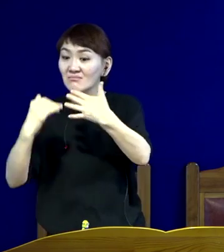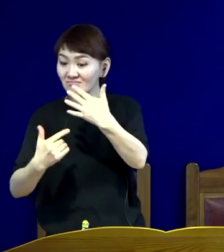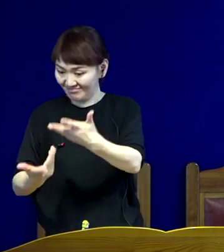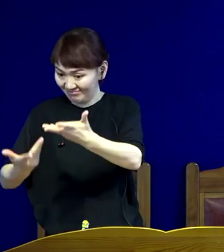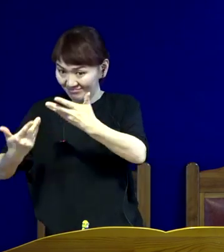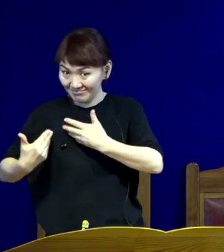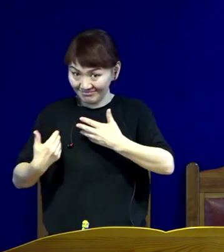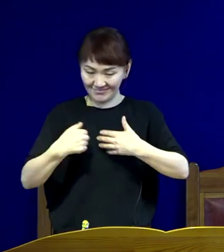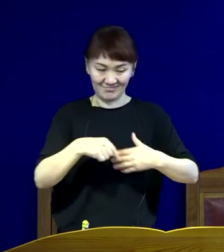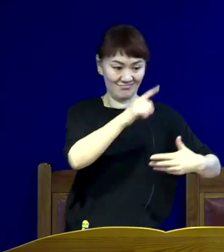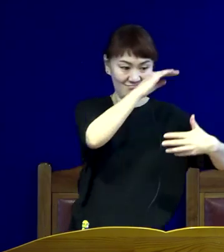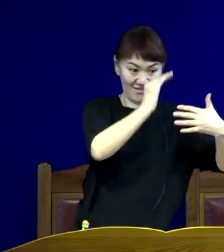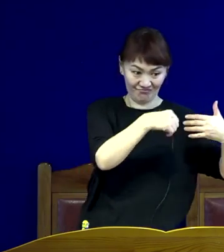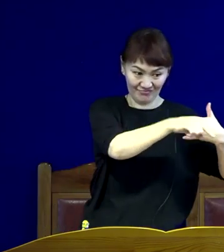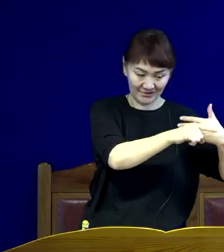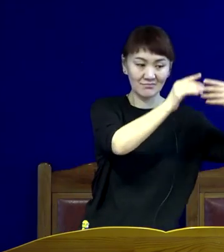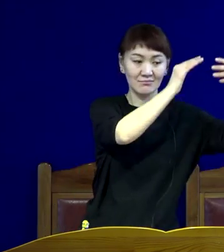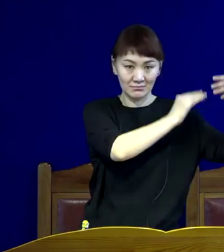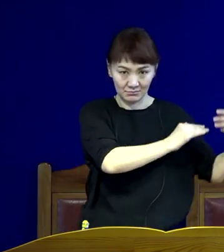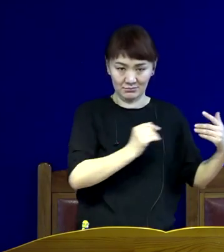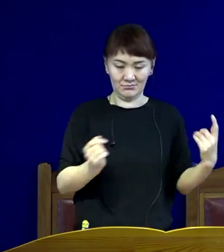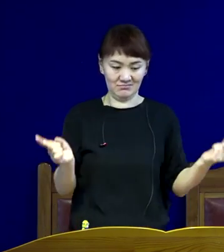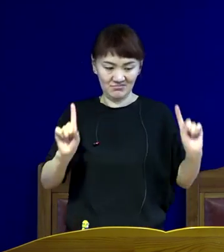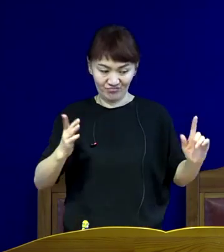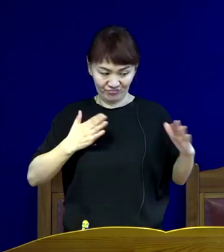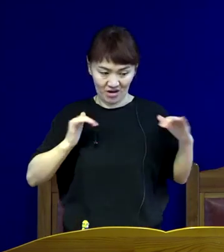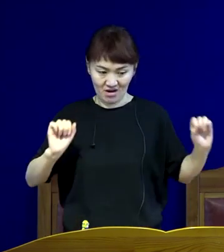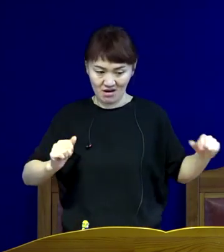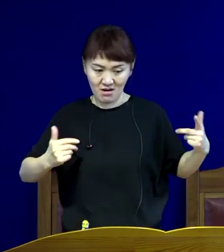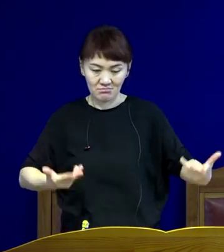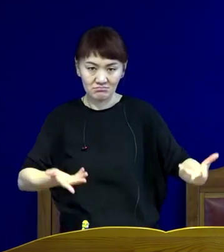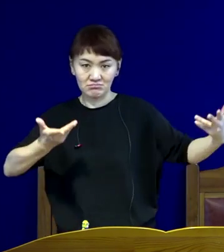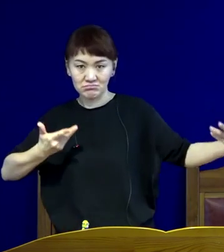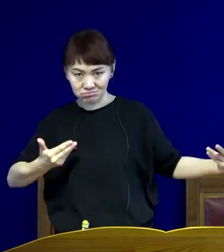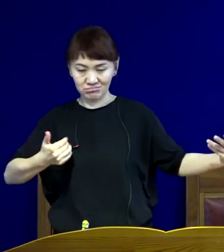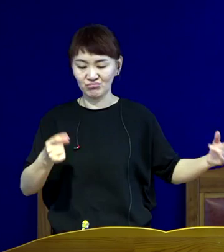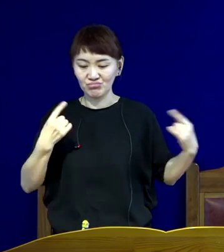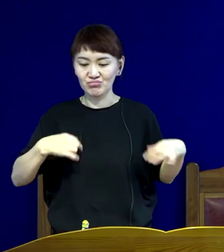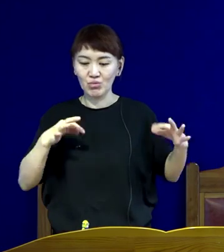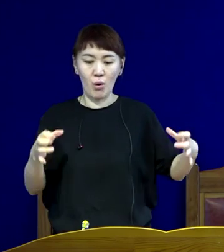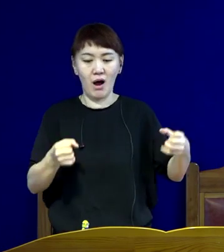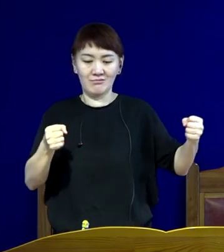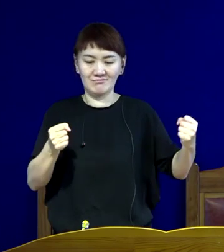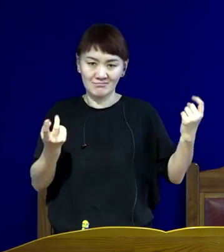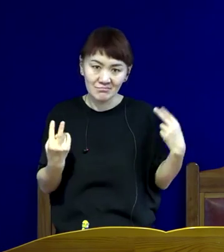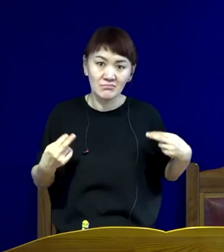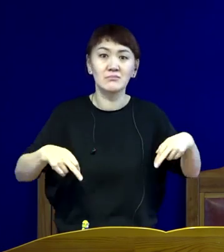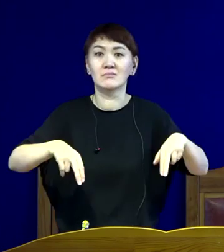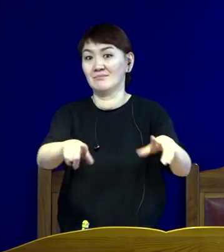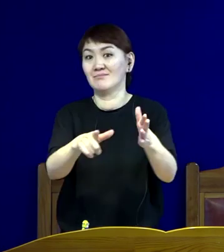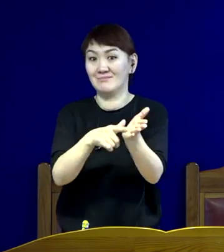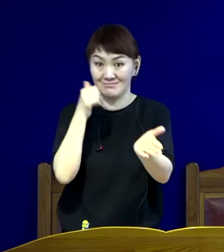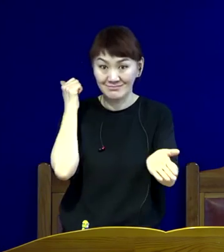суурь дистралыг зөв авч явах хэрэгтэй. За, хоёрдугаар нь хэлсэн зүйл